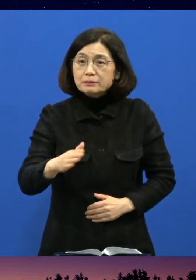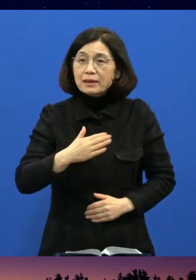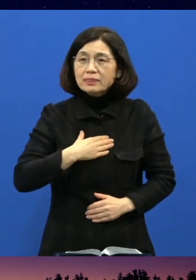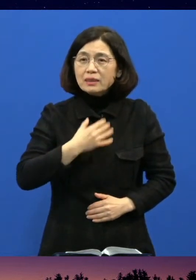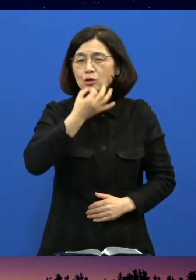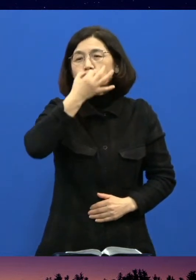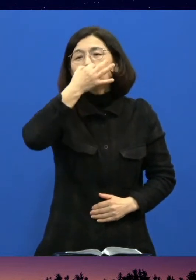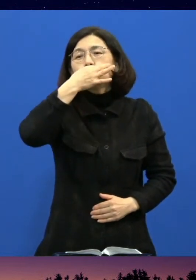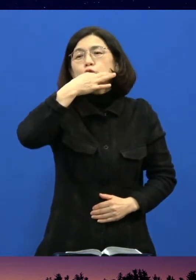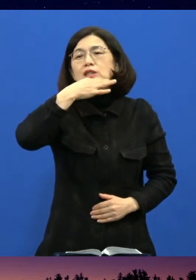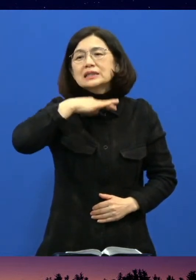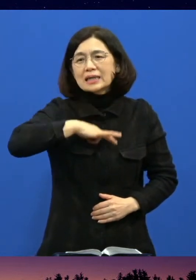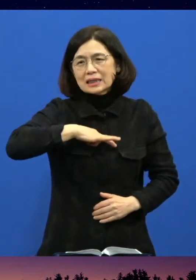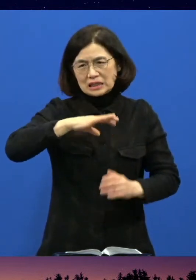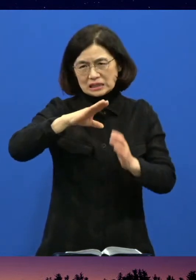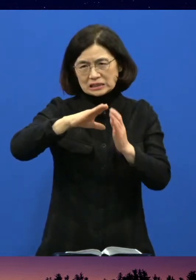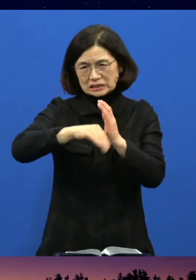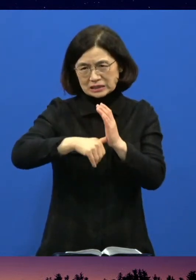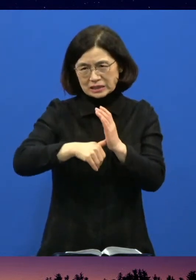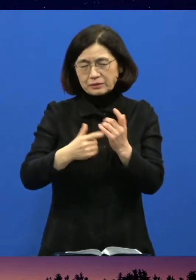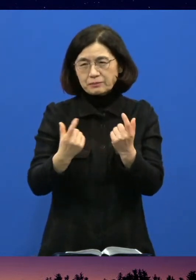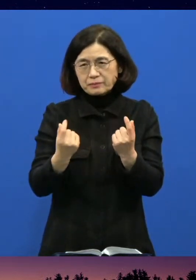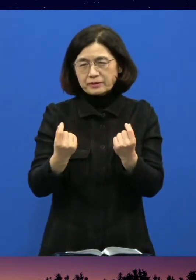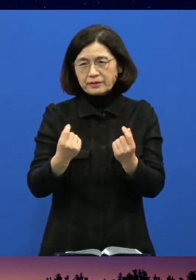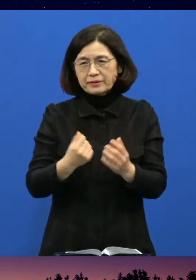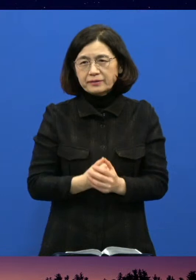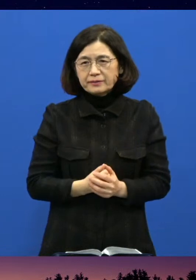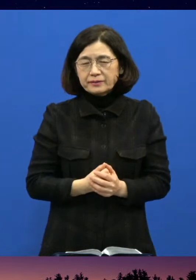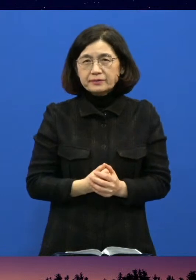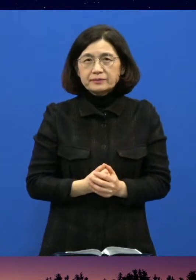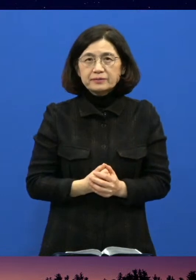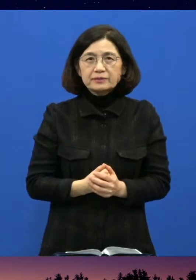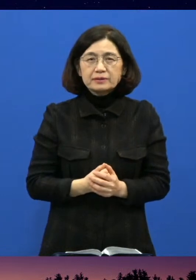기도가 길어질 때 기도는 기도다워진다는 거예요.